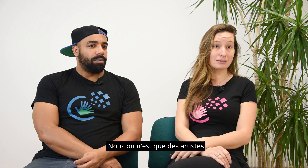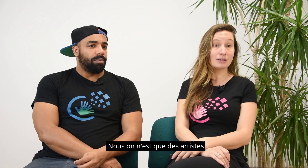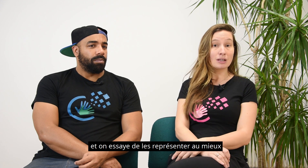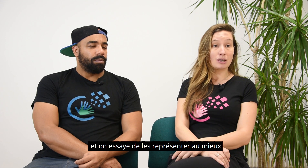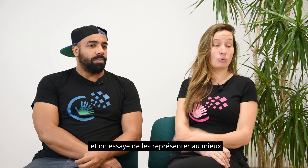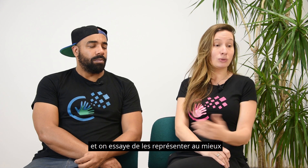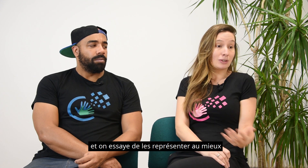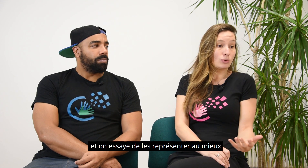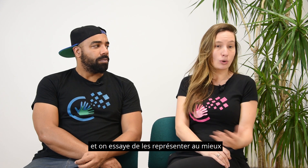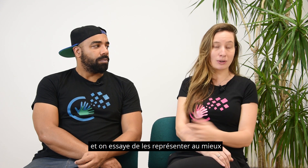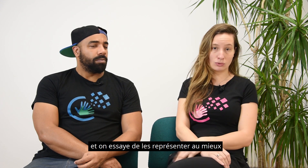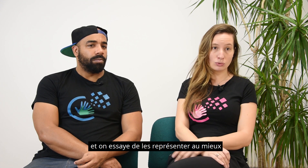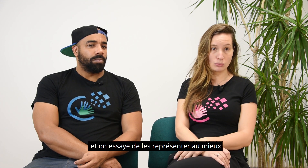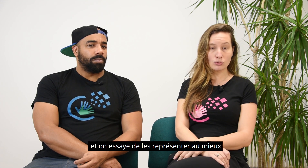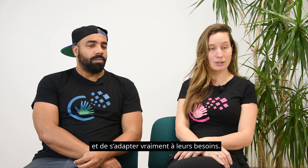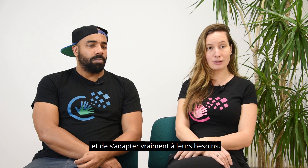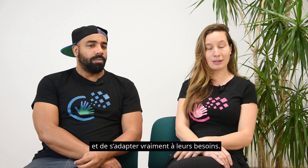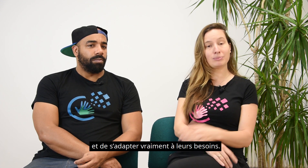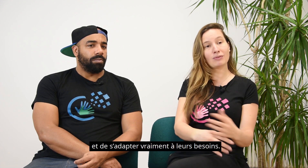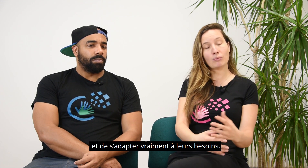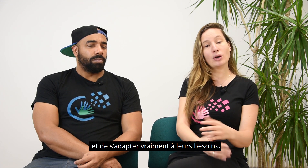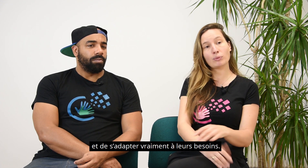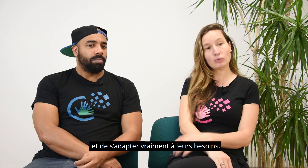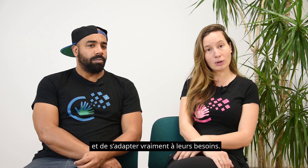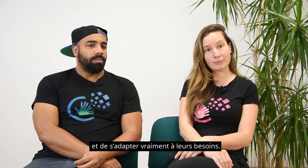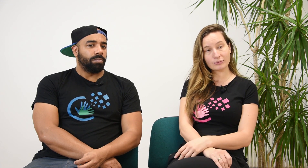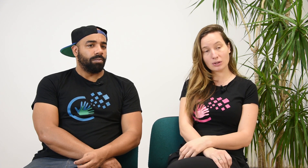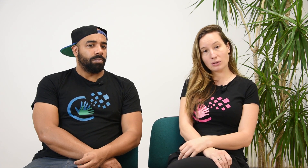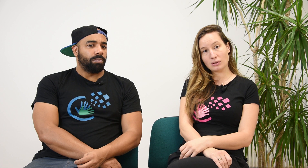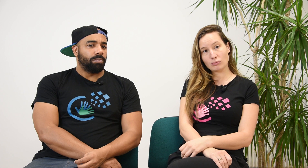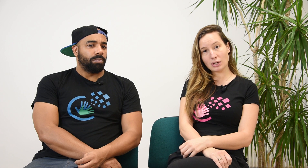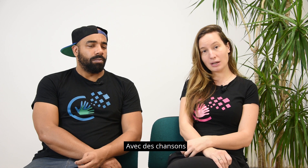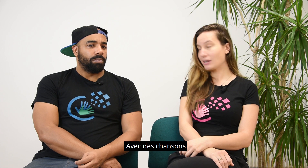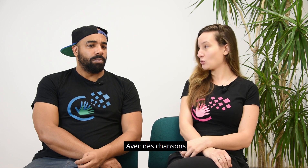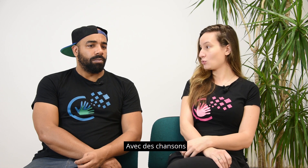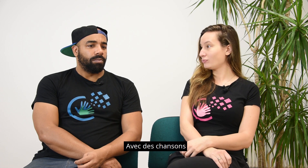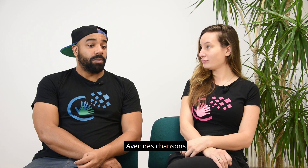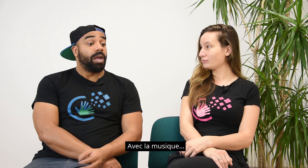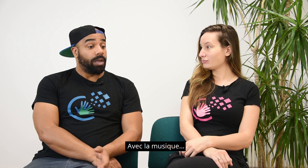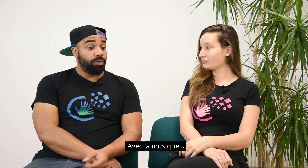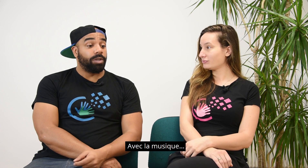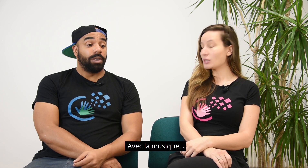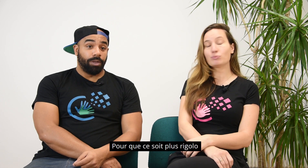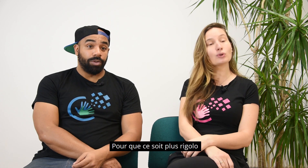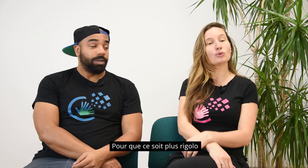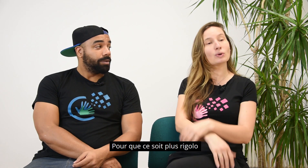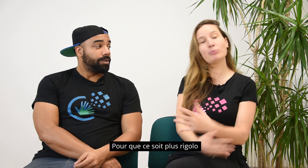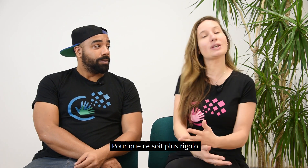artistes et on essaye de les représenter au mieux et de s'adapter vraiment à leurs besoins. Voilà, avec les chansons. Avec la musique. Pour que ce soit plus